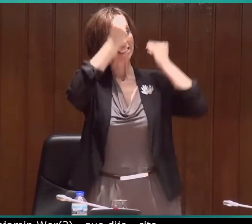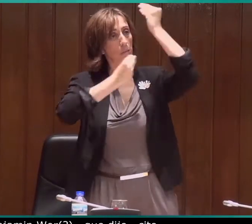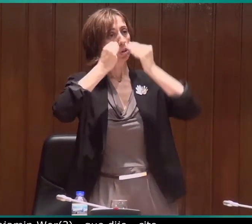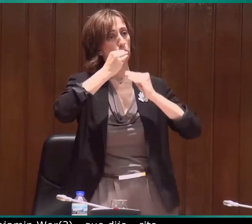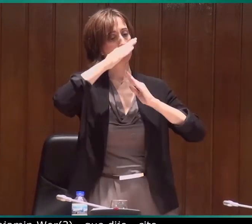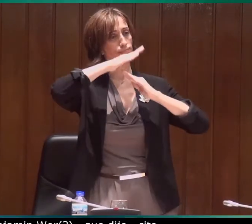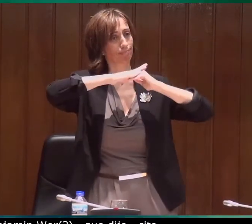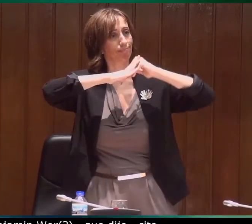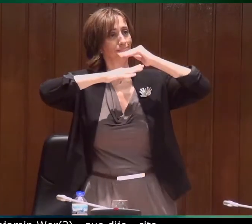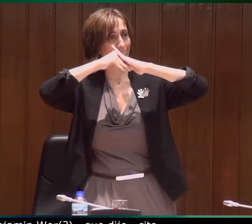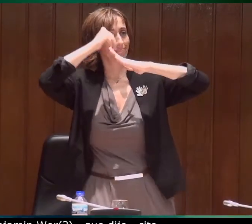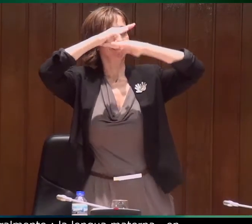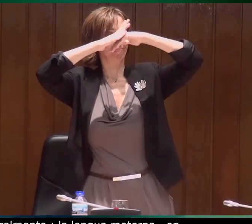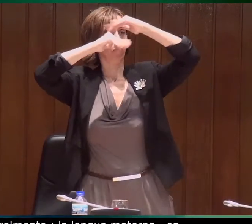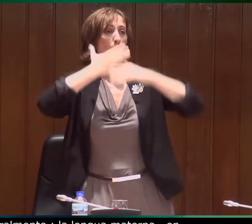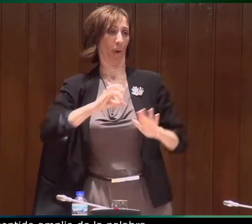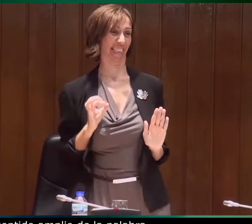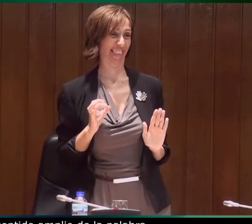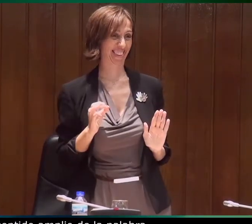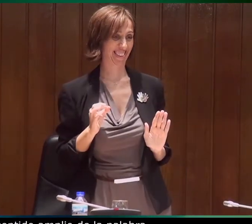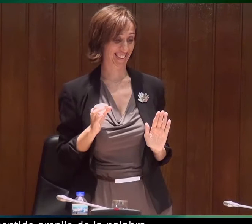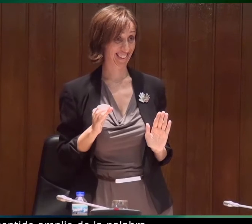es modeladora de pensamiento